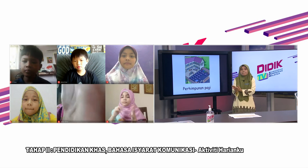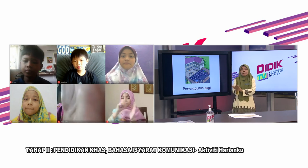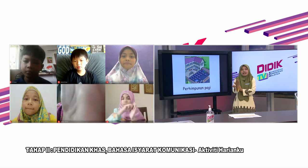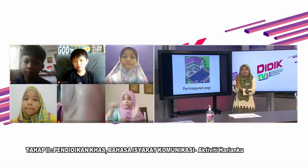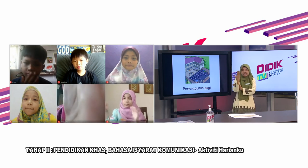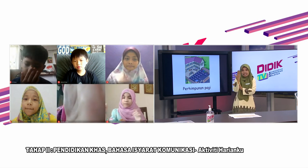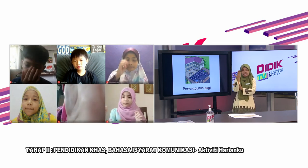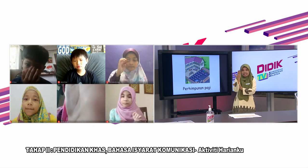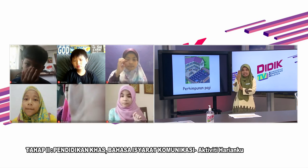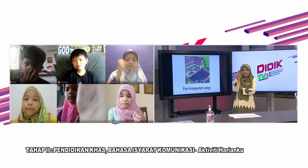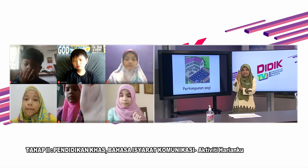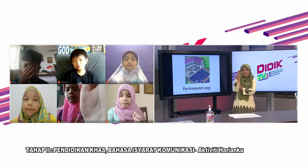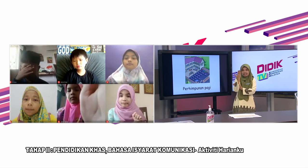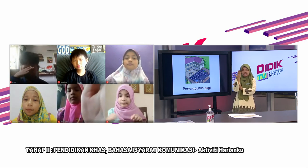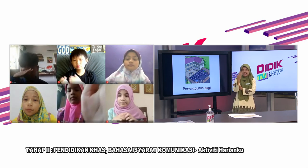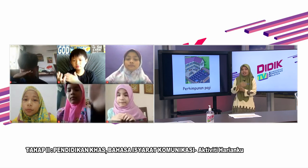pagi.